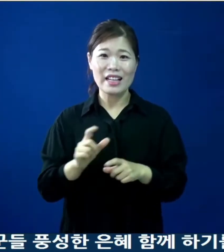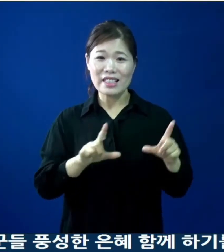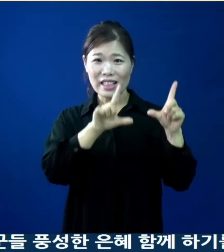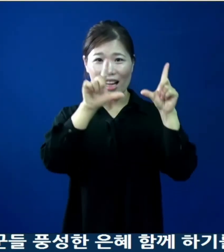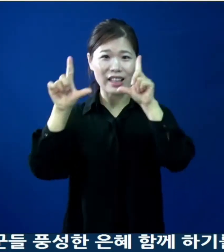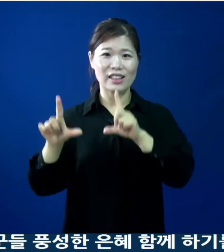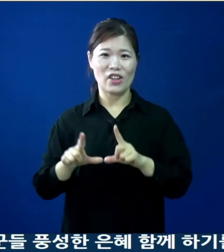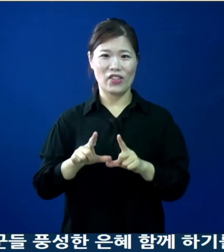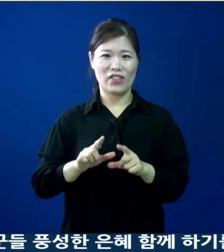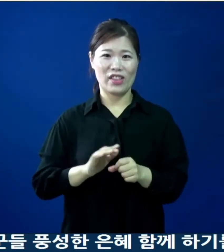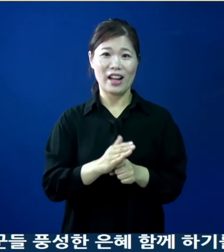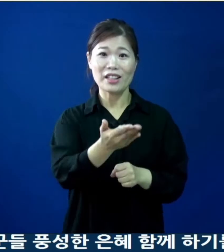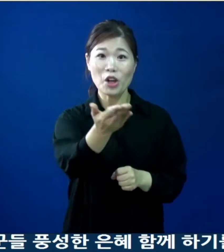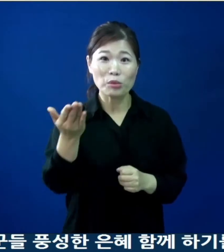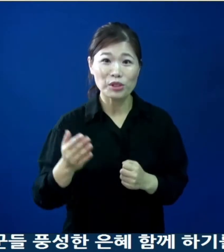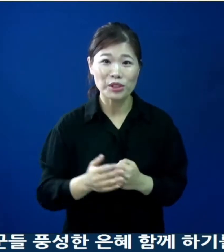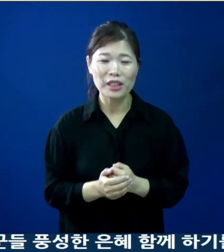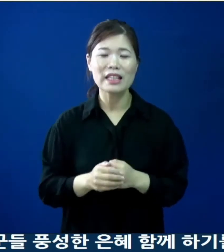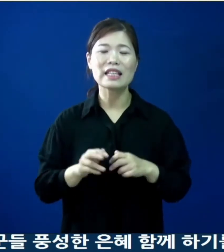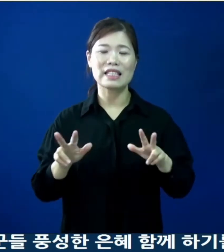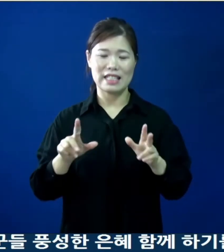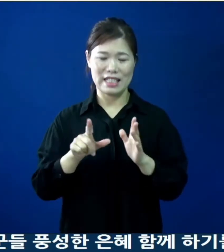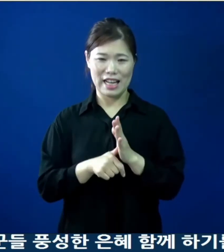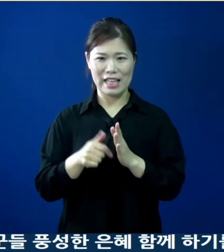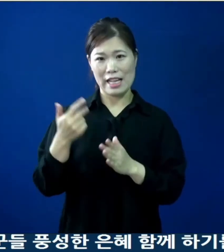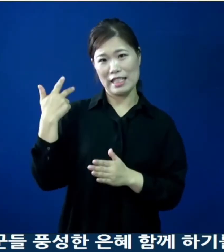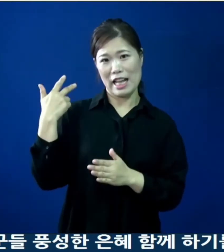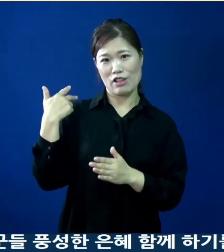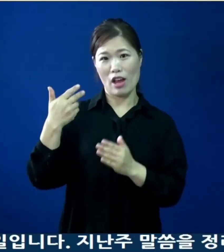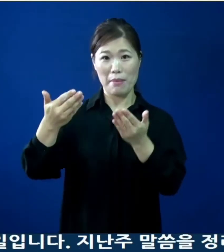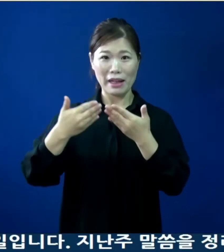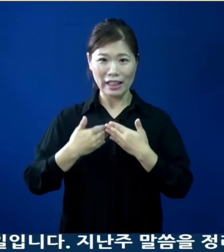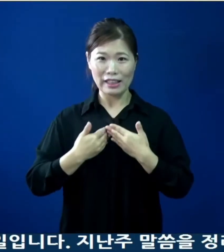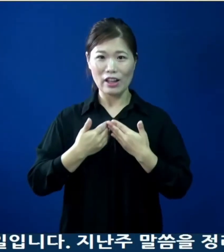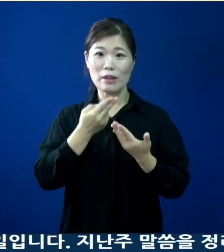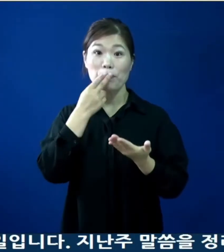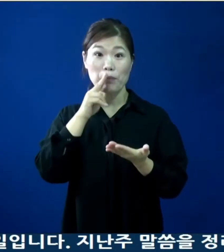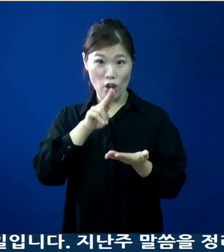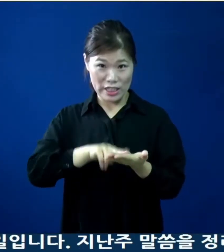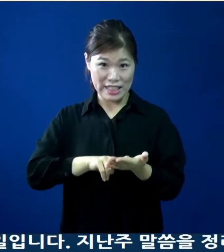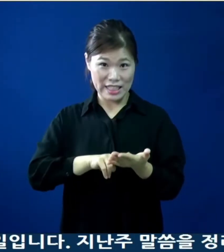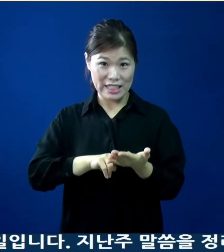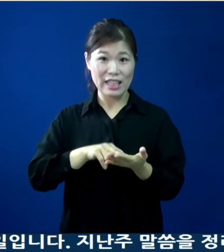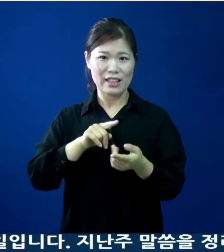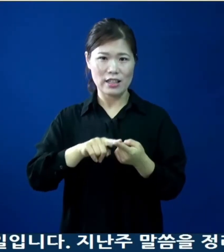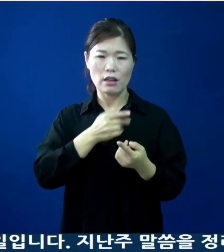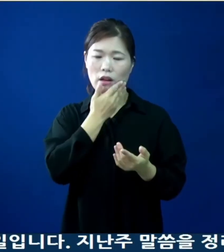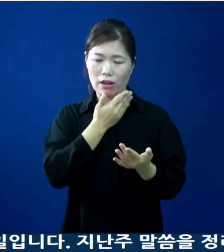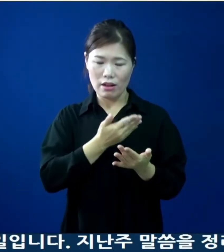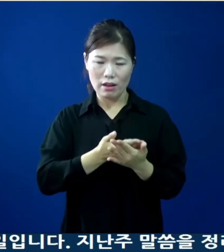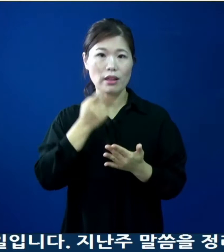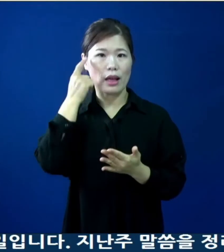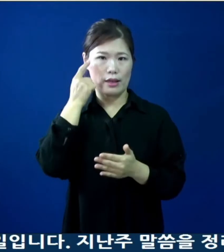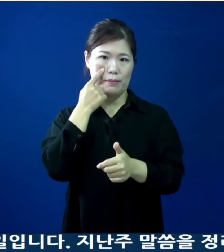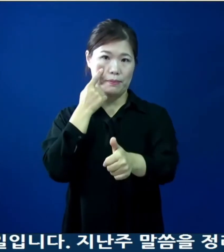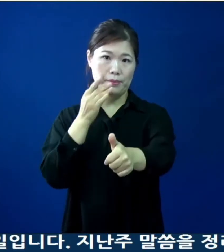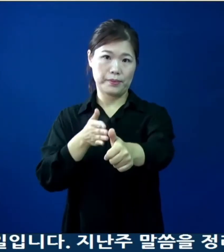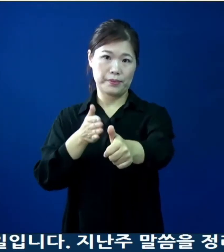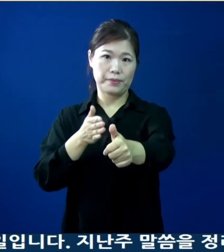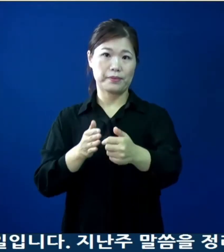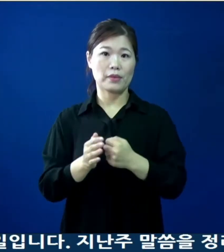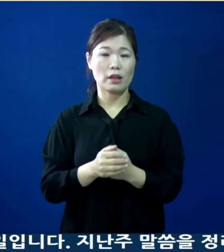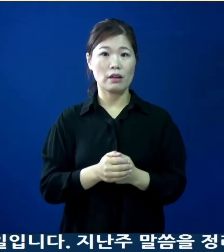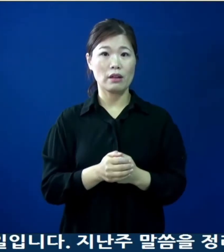지내셨던 사랑하는 성도님들, 오늘 이 시간에 지난주에 받았던 편지를 다시 한번 귀하게 생각해 봤으면 좋겠습니다.